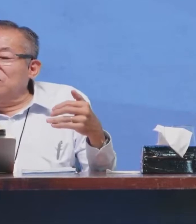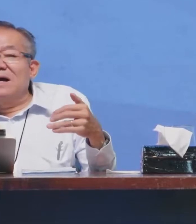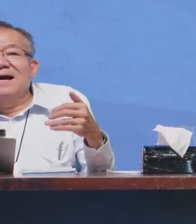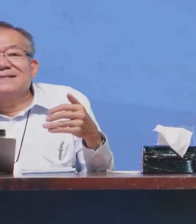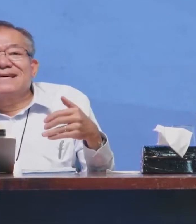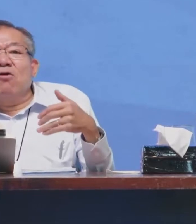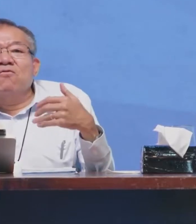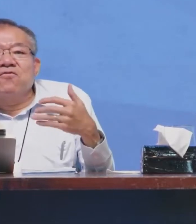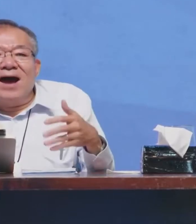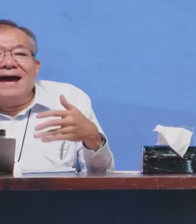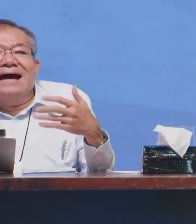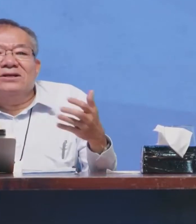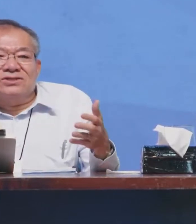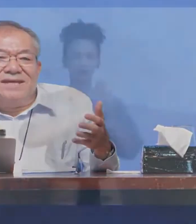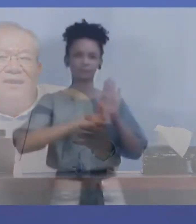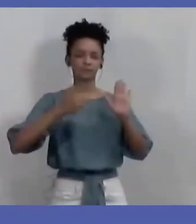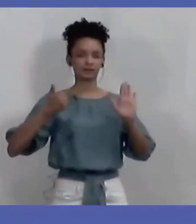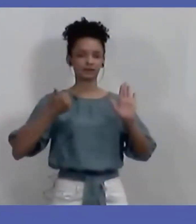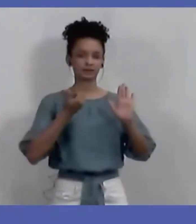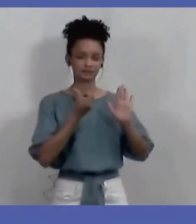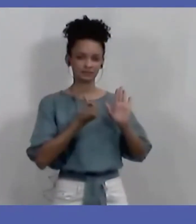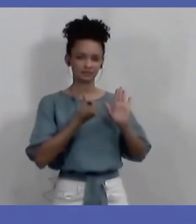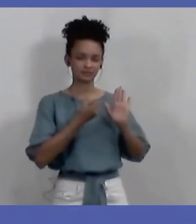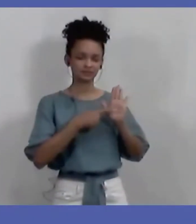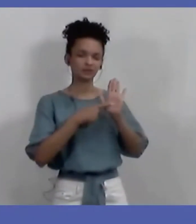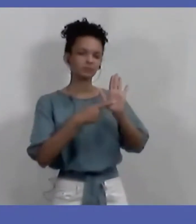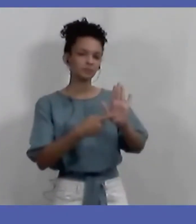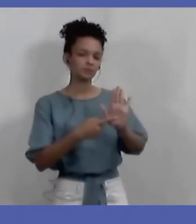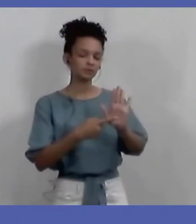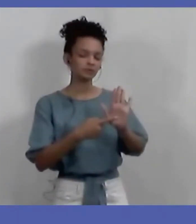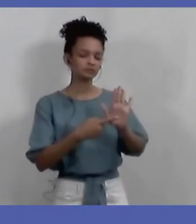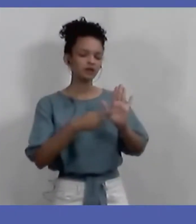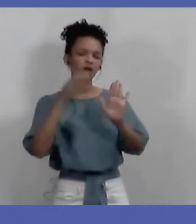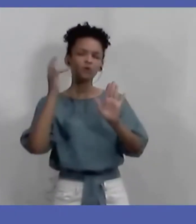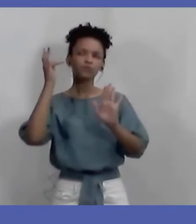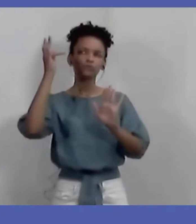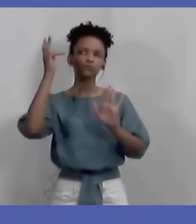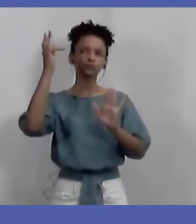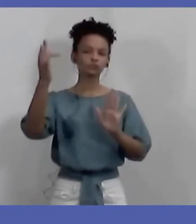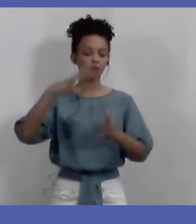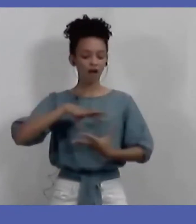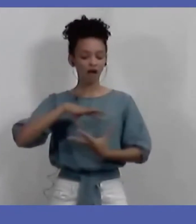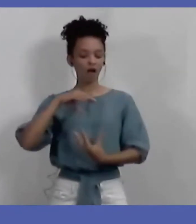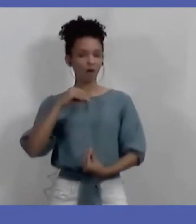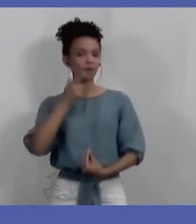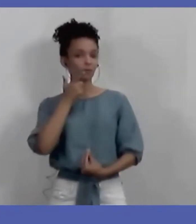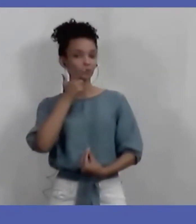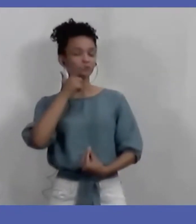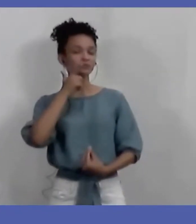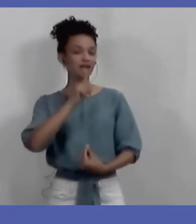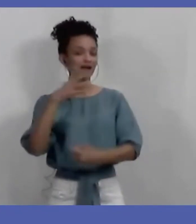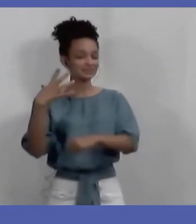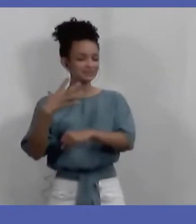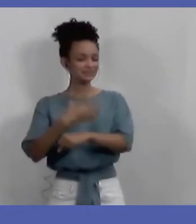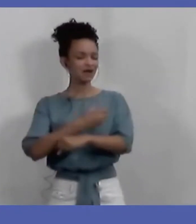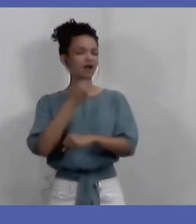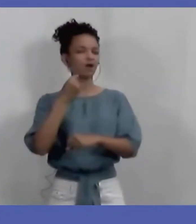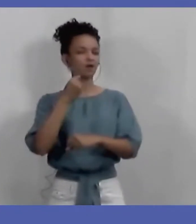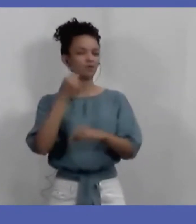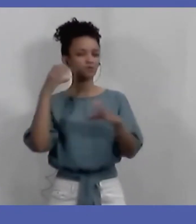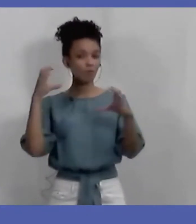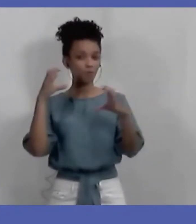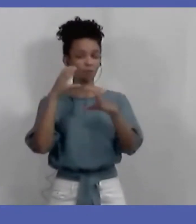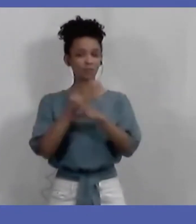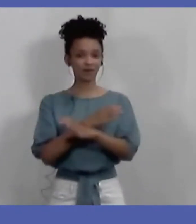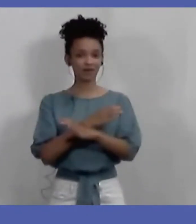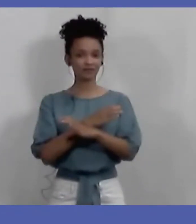quando salvar a nossa alma, quando essa etapa for feita, então aí aparece o